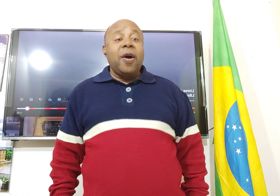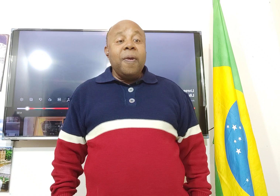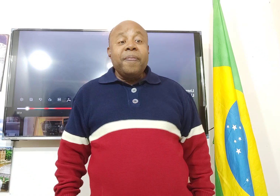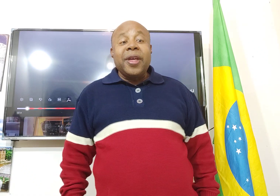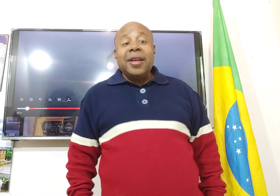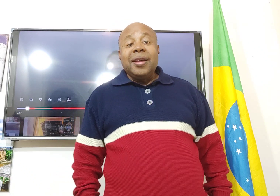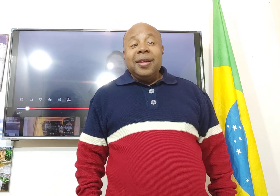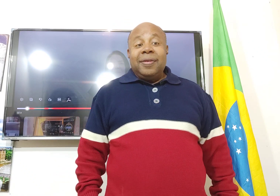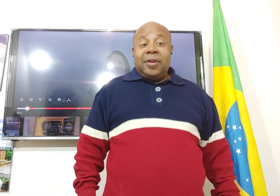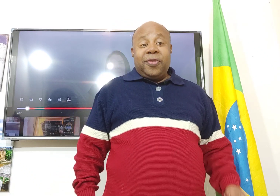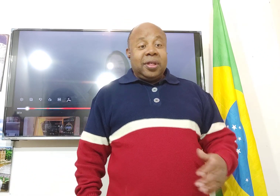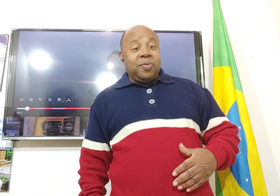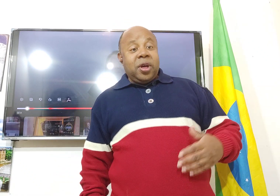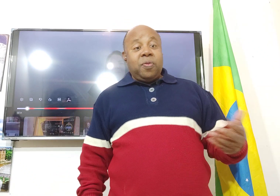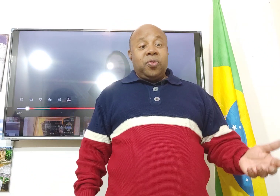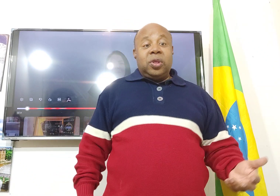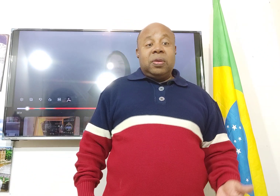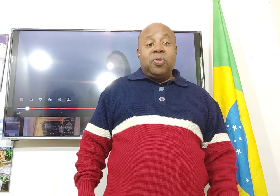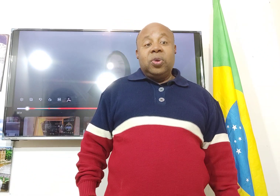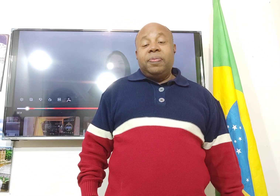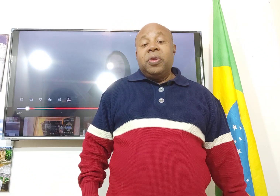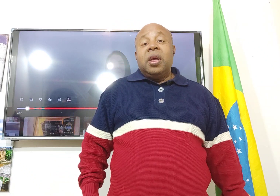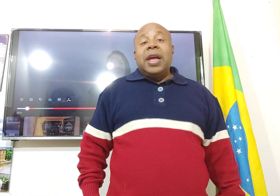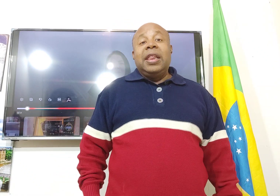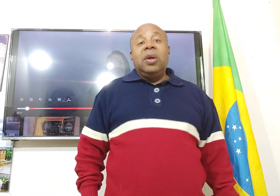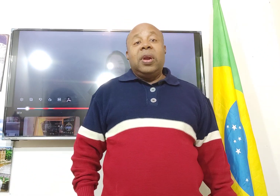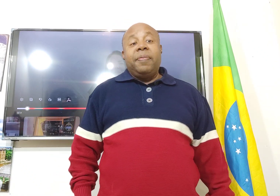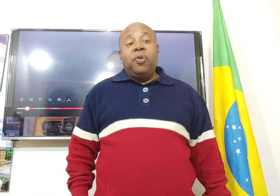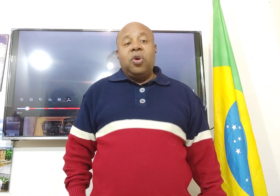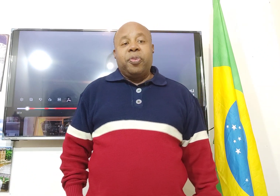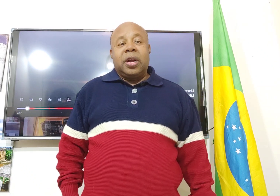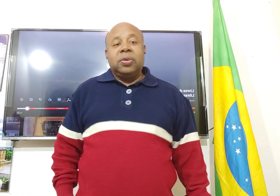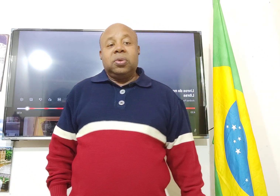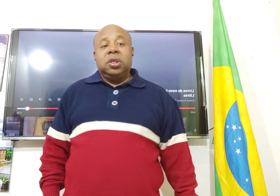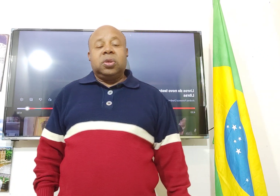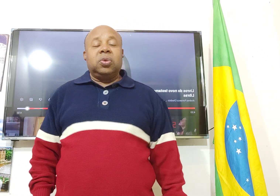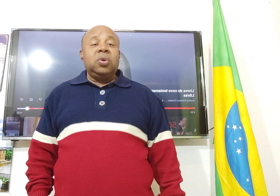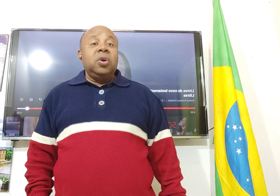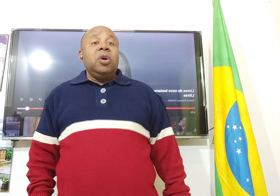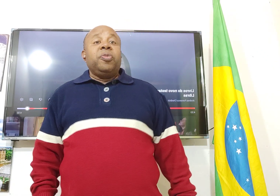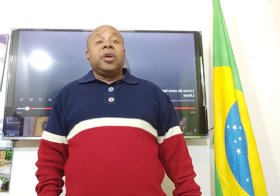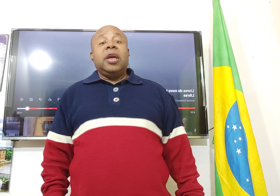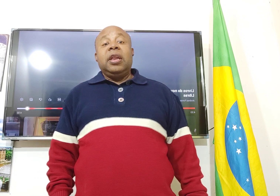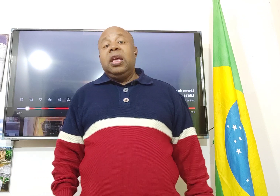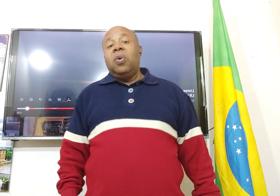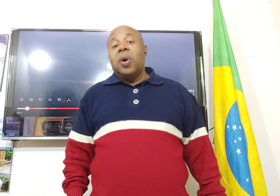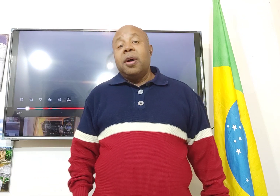Samuel, né? Ele falou, Samuel muda. E a língua ela é boa por causa disso. Porque a língua